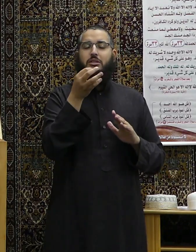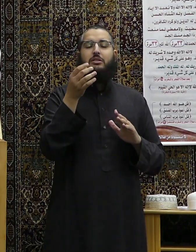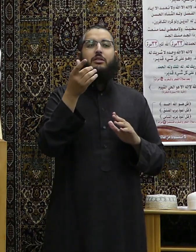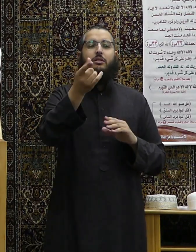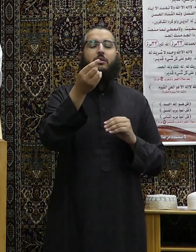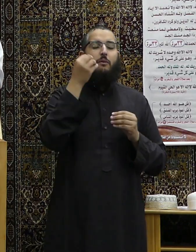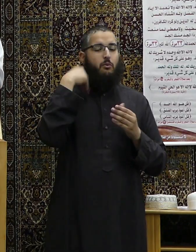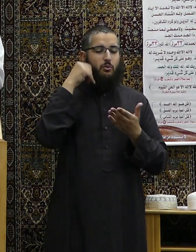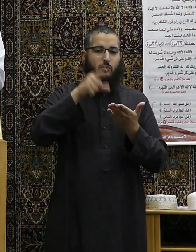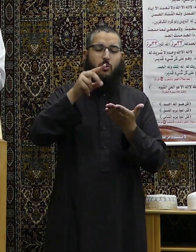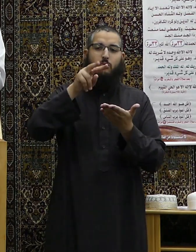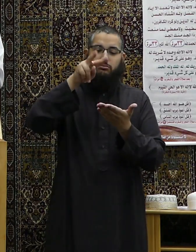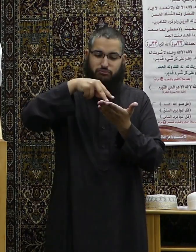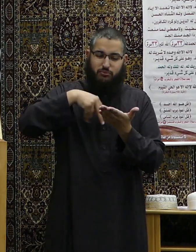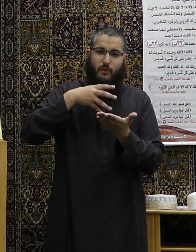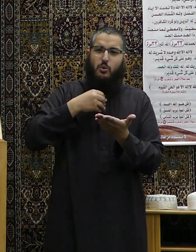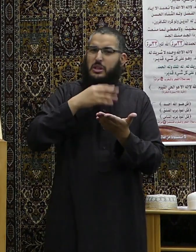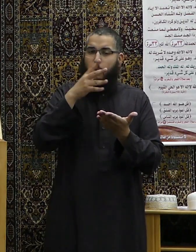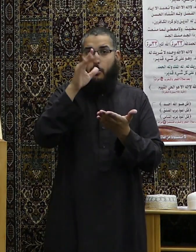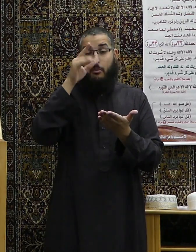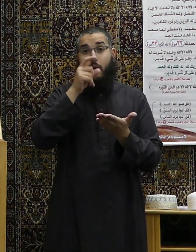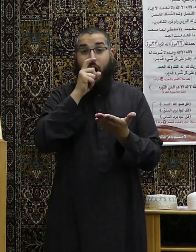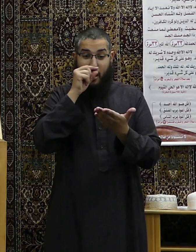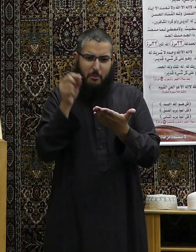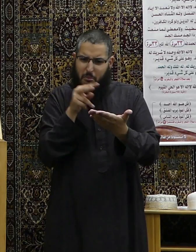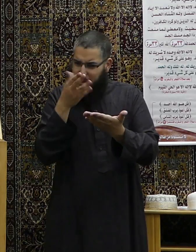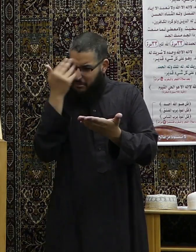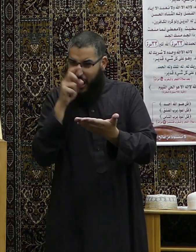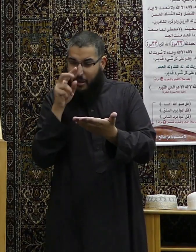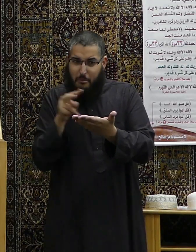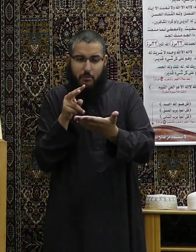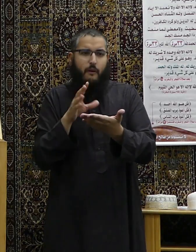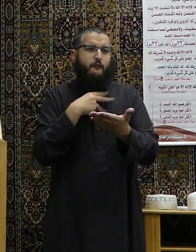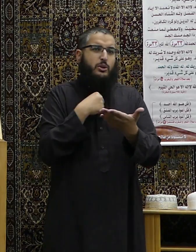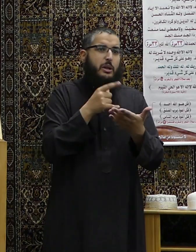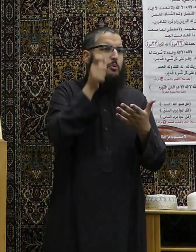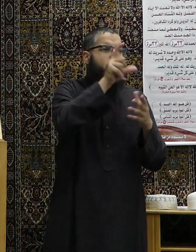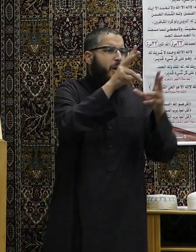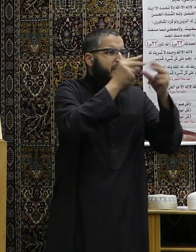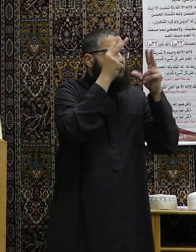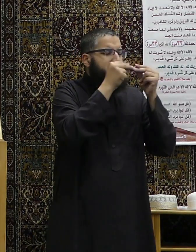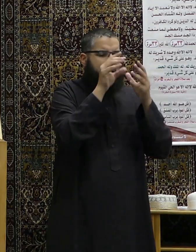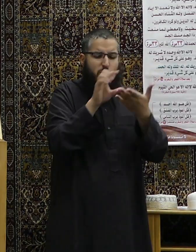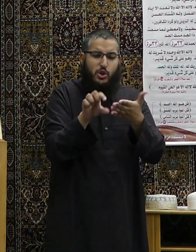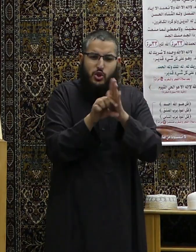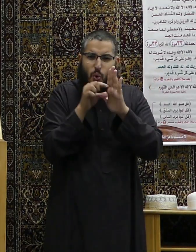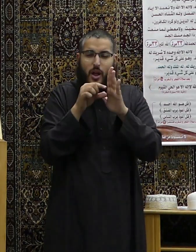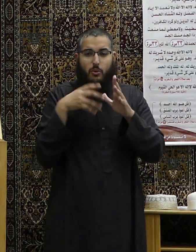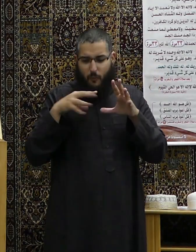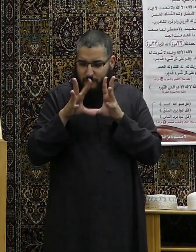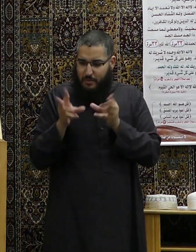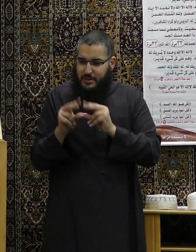lisez-le en français, essayez de le méditer, essayez de le comprendre. Trouvez quelqu'un qui vous explique des sourates. C'est le mois du Coran. Et en famille, étudiez